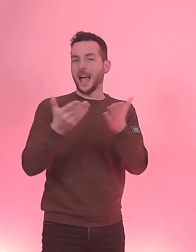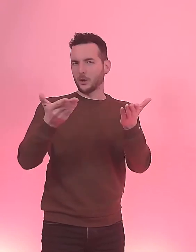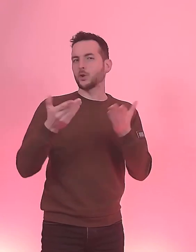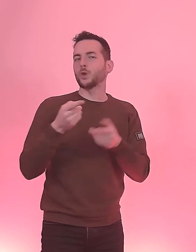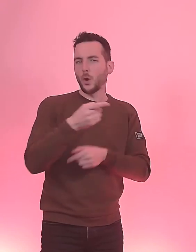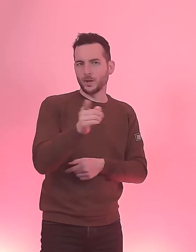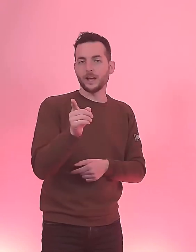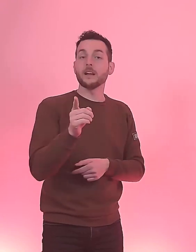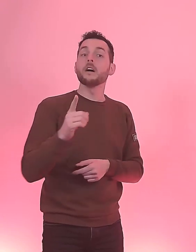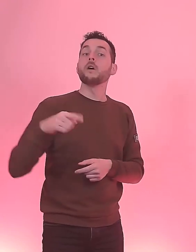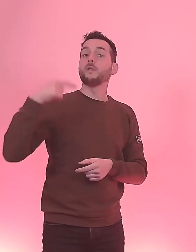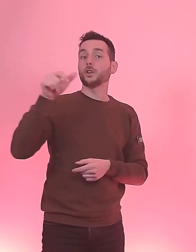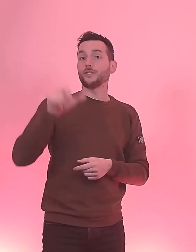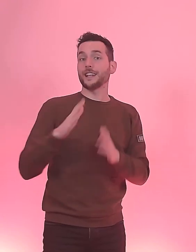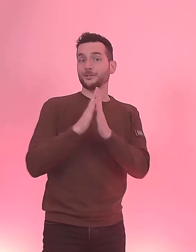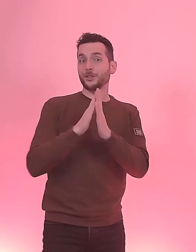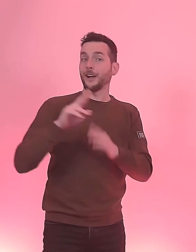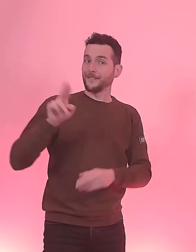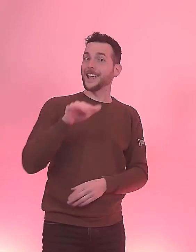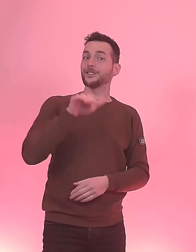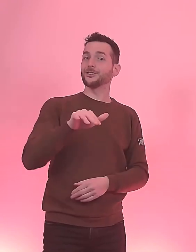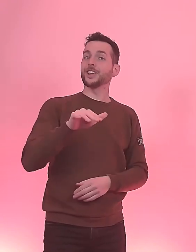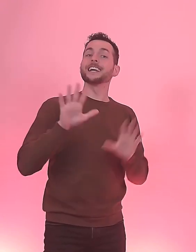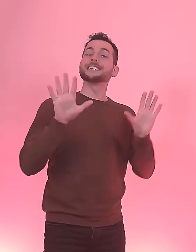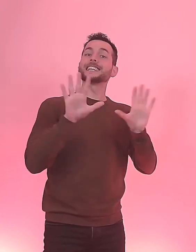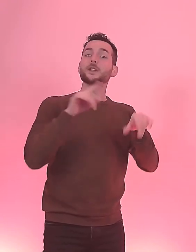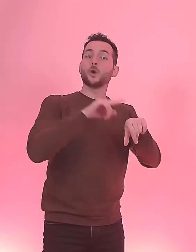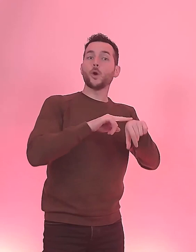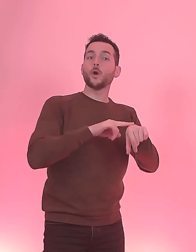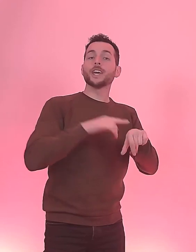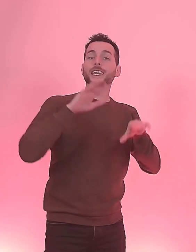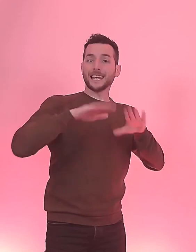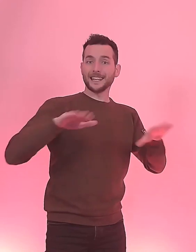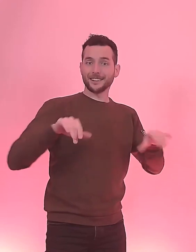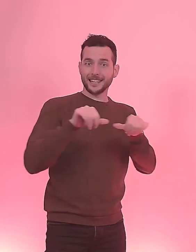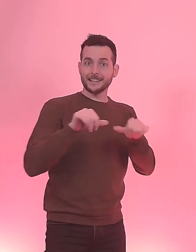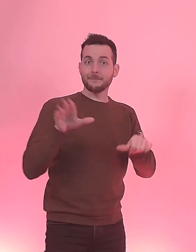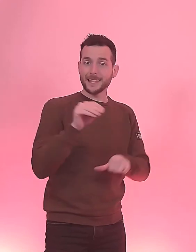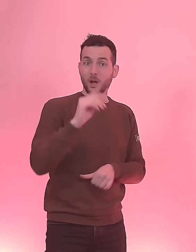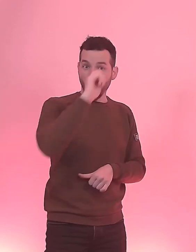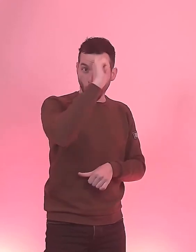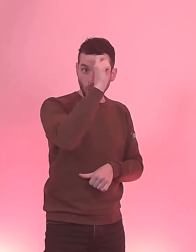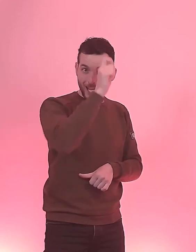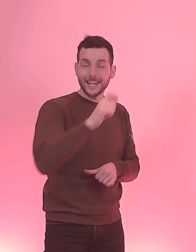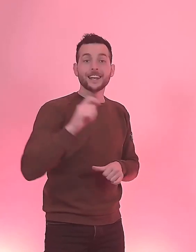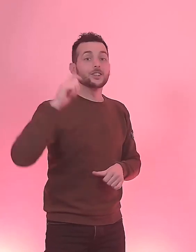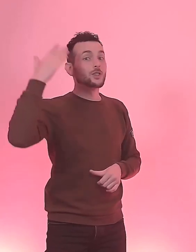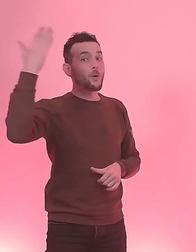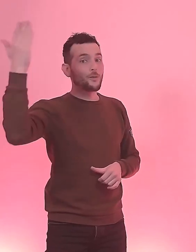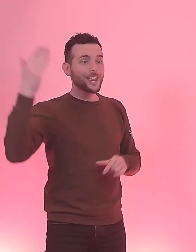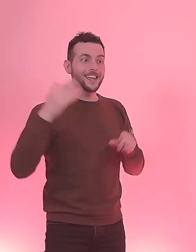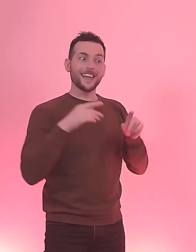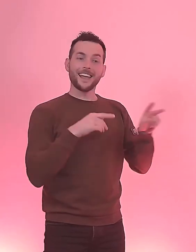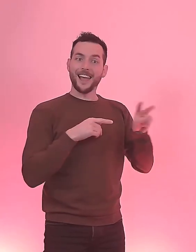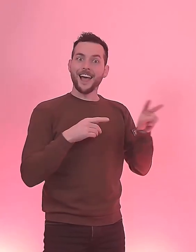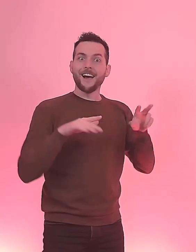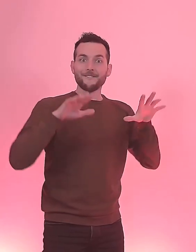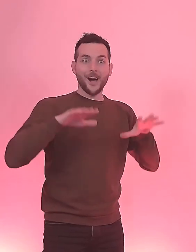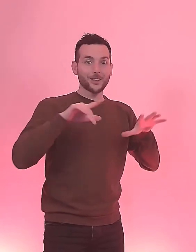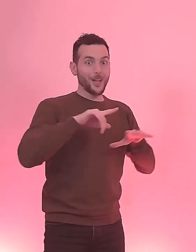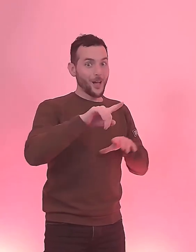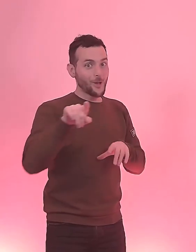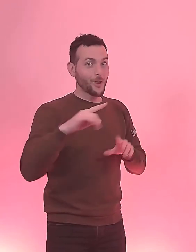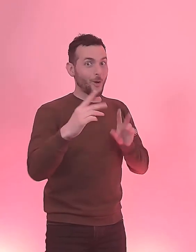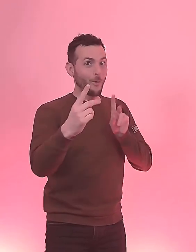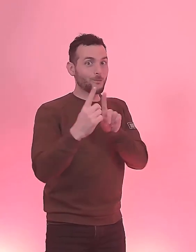zondag zijn we er ook weer 10 uur onze kinderen die is met oneer sophie hier weer staan te springen en te wachten om jullie te ontmoeten of